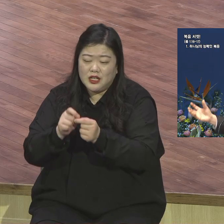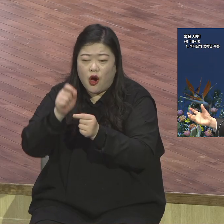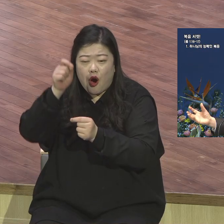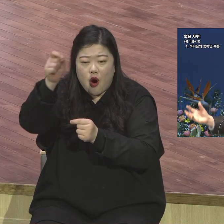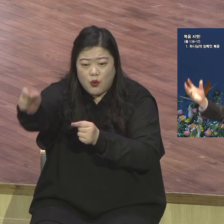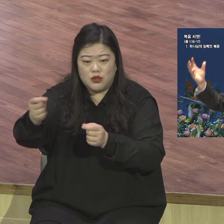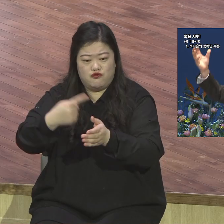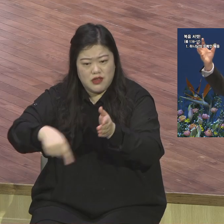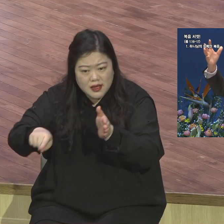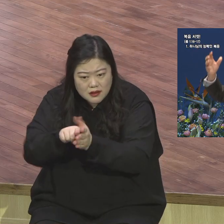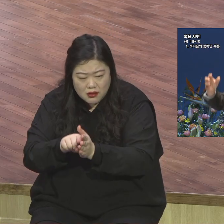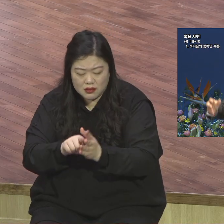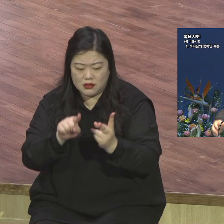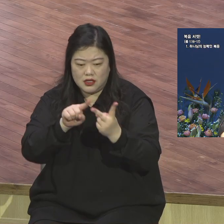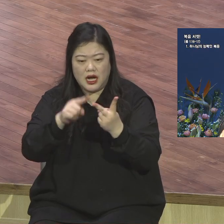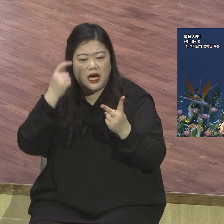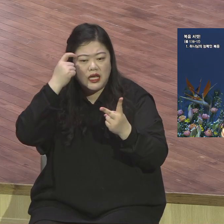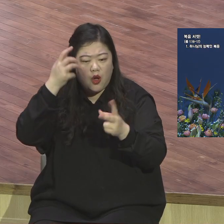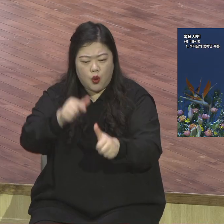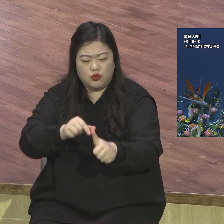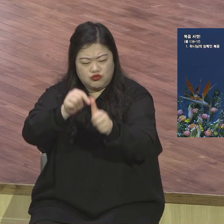기도하고 영원을 위해서 헌신하고